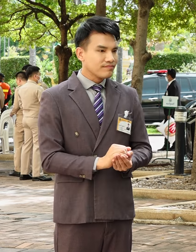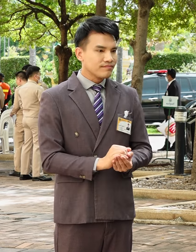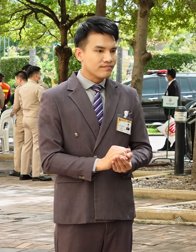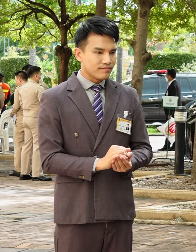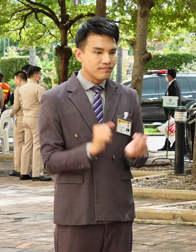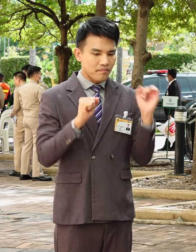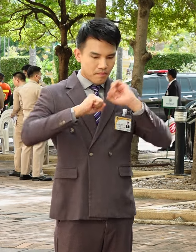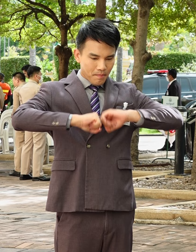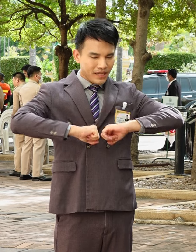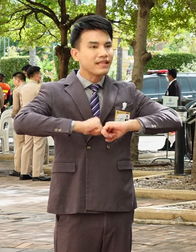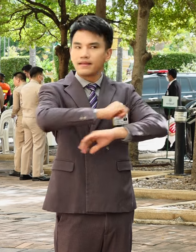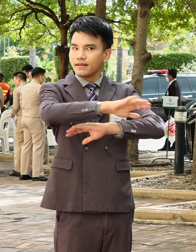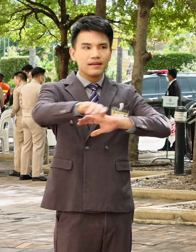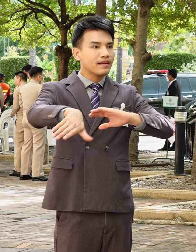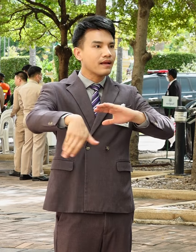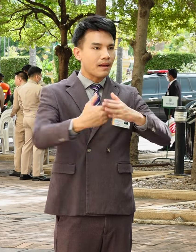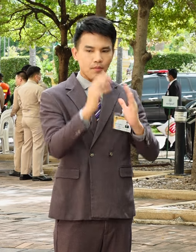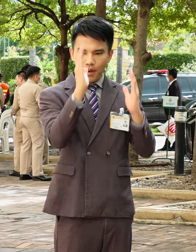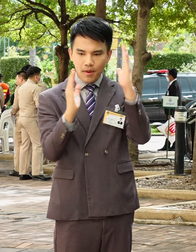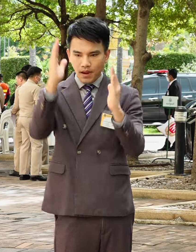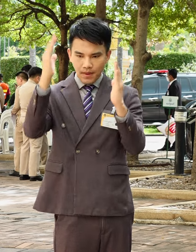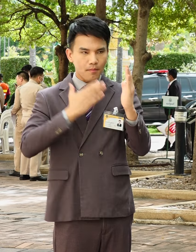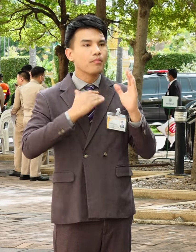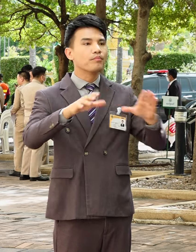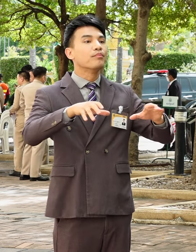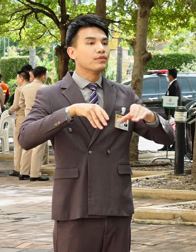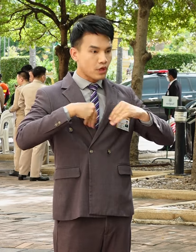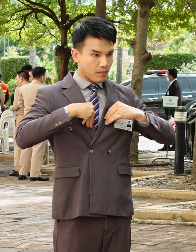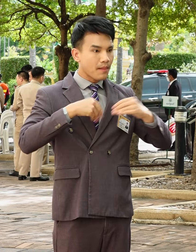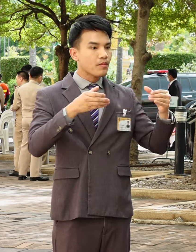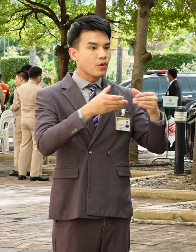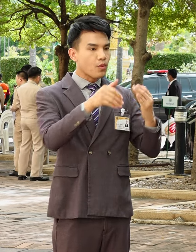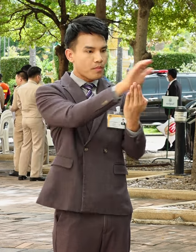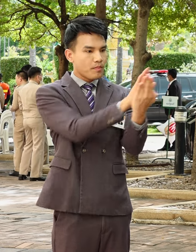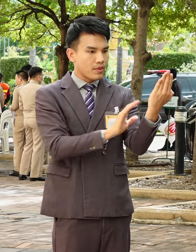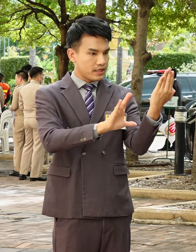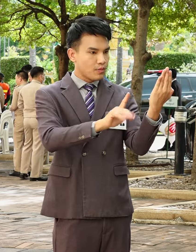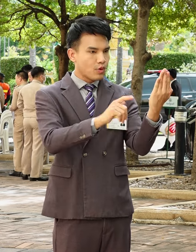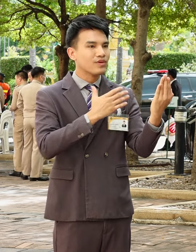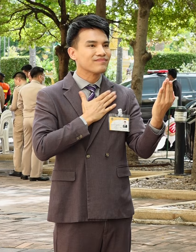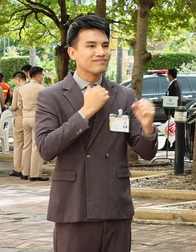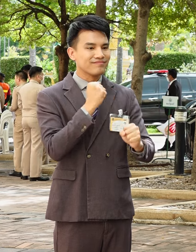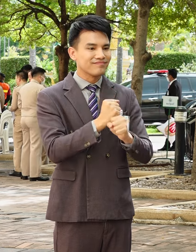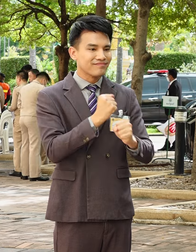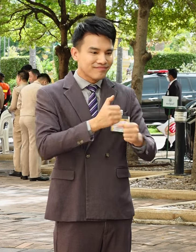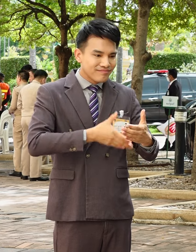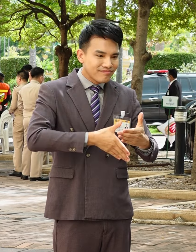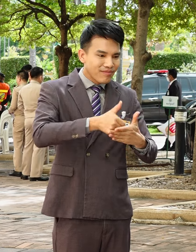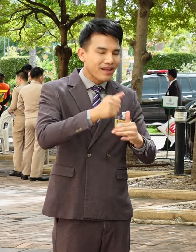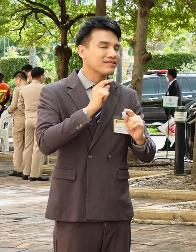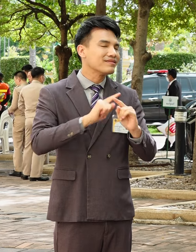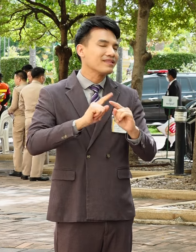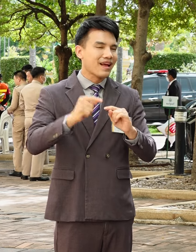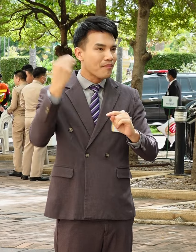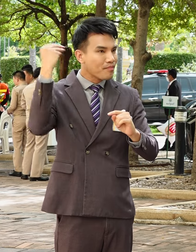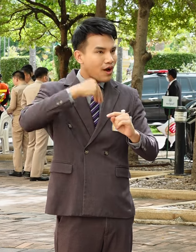เราแล้วแต่ฉันทามตินะครับของผู้ที่ได้รับเลือกมาแล้วก็ร่างในส่วนของชาติไทยพัฒนานะครับเราผ่านกันมาก็หลายบริบทแล้วนะ